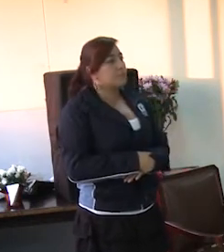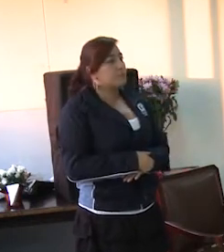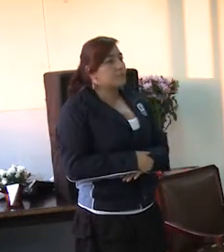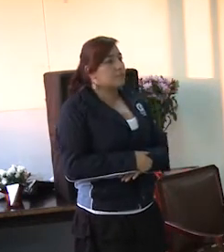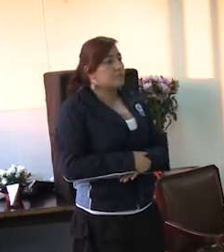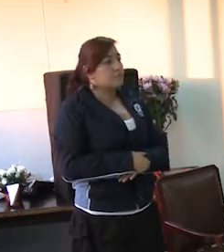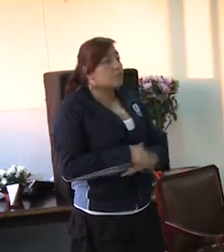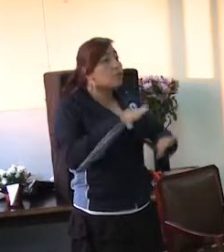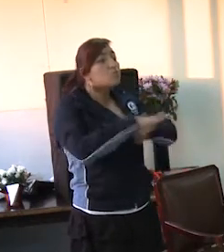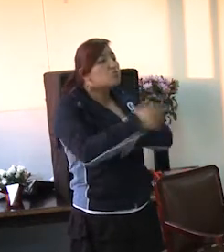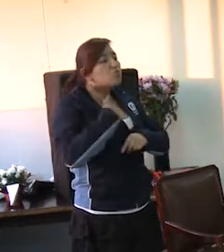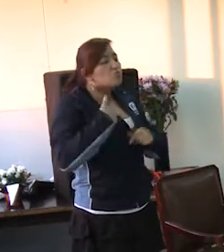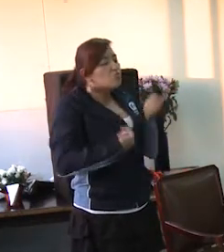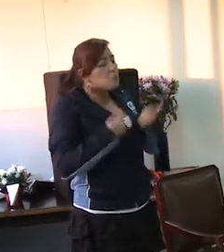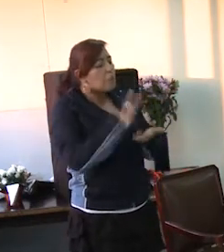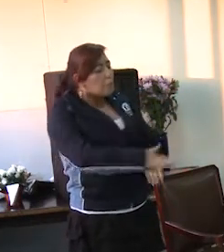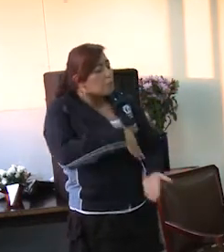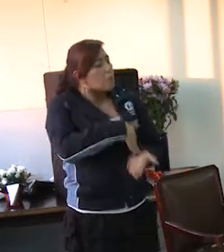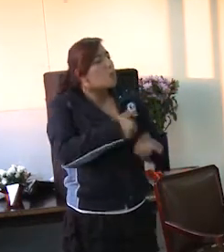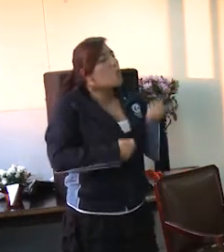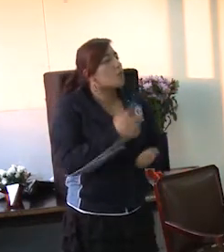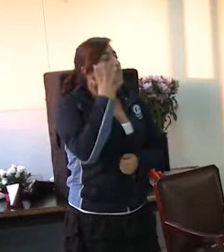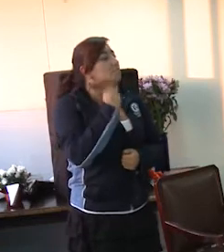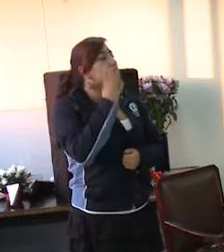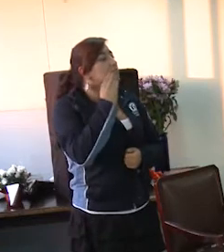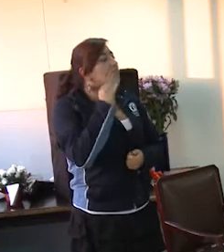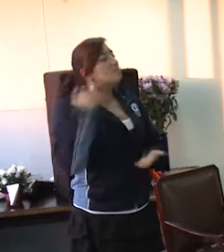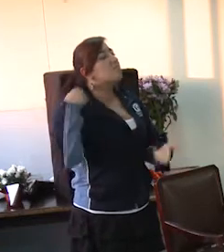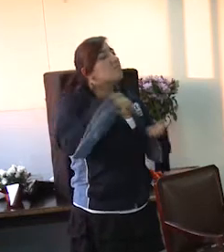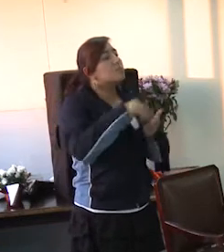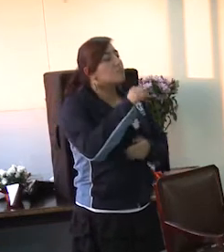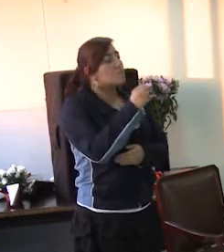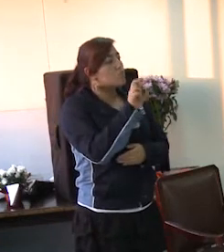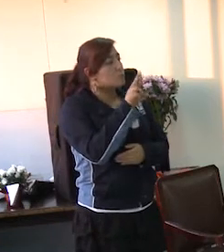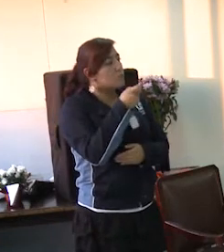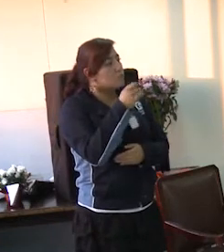ello, me situaré desde la experiencia en el sentido planteado por Jorge Larrosa,